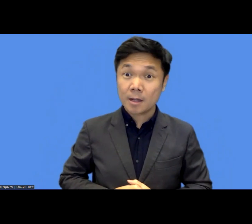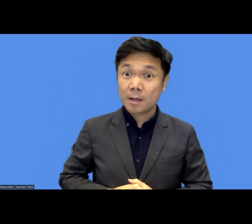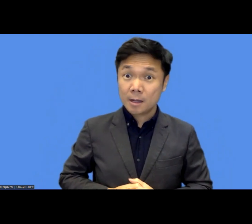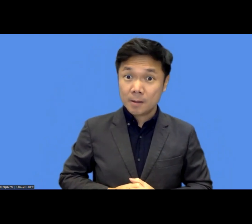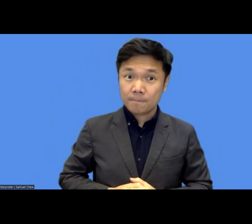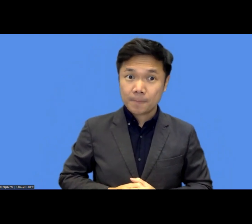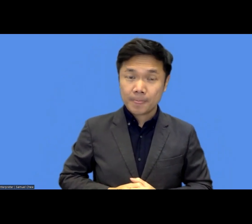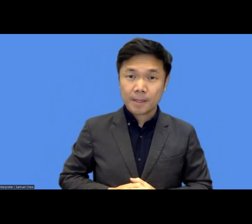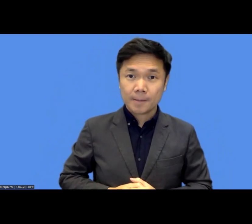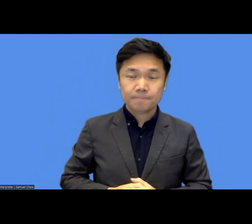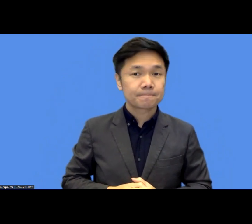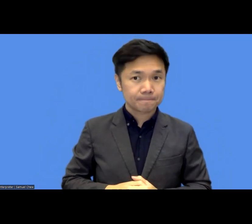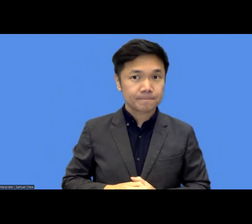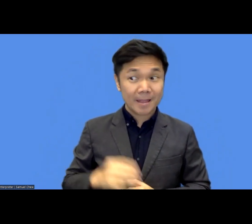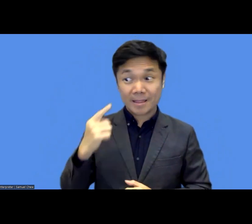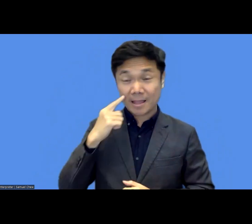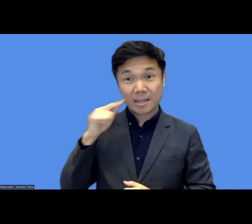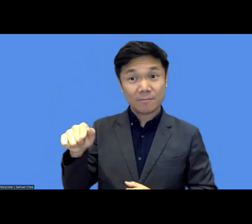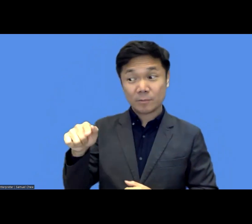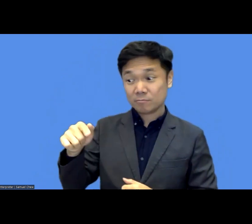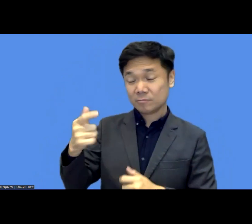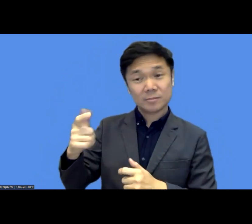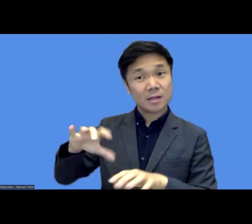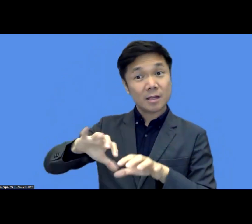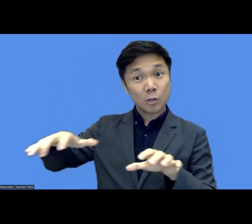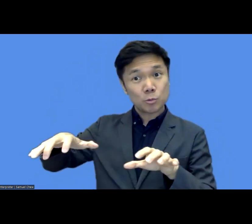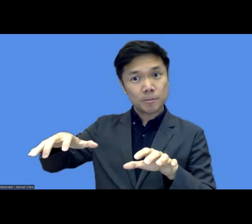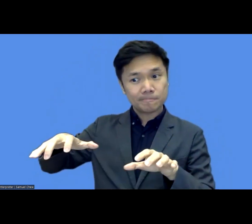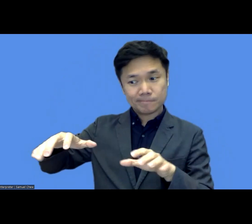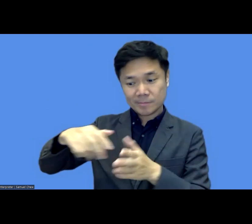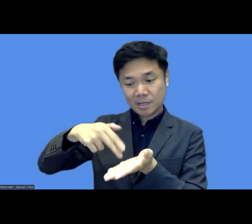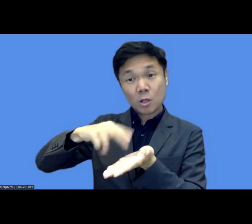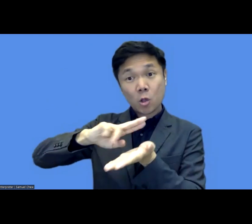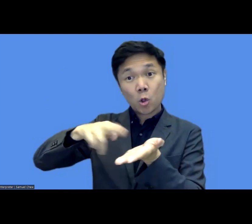Y si el país no está